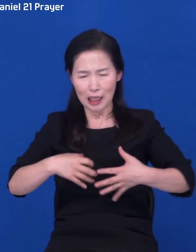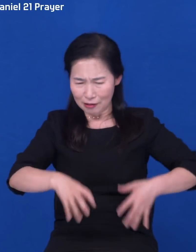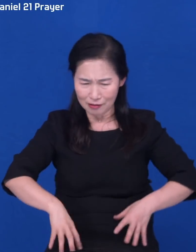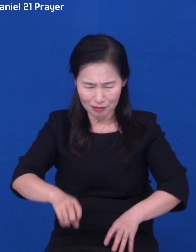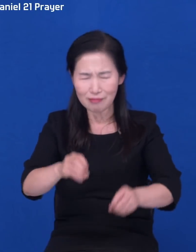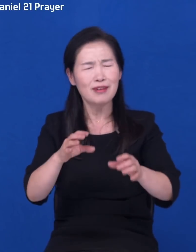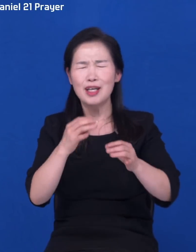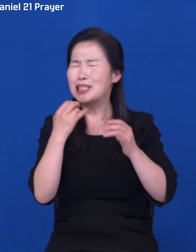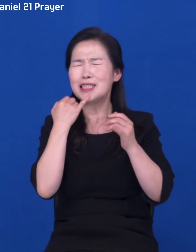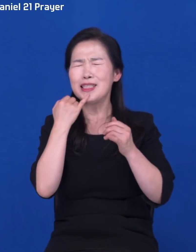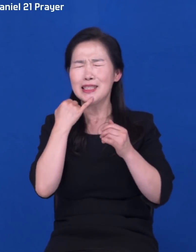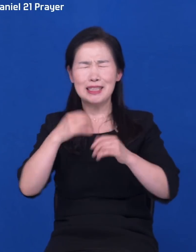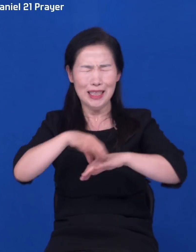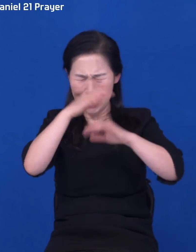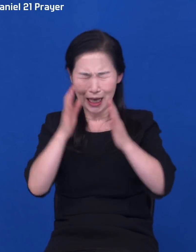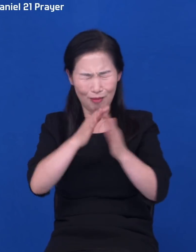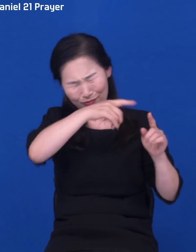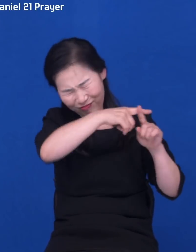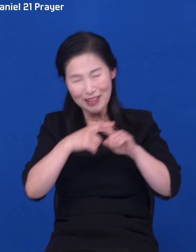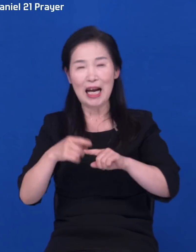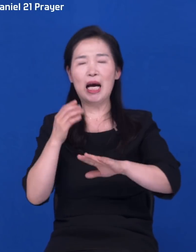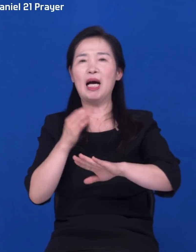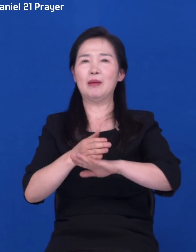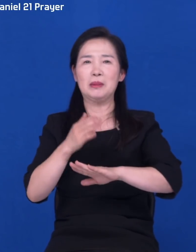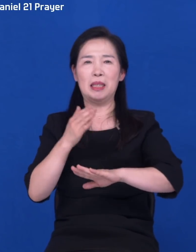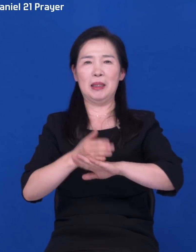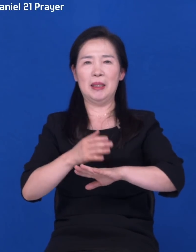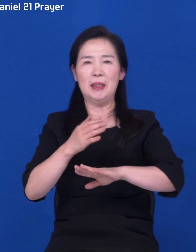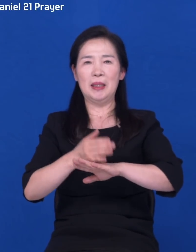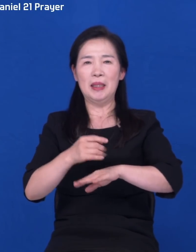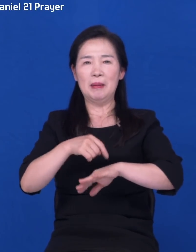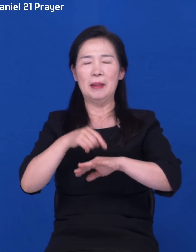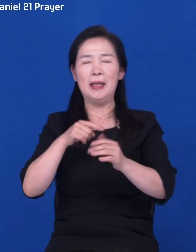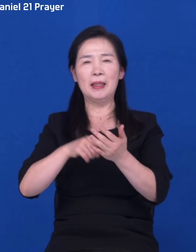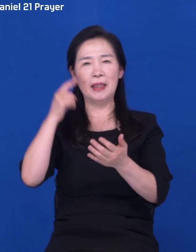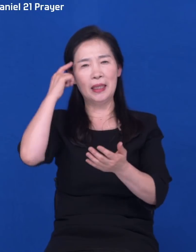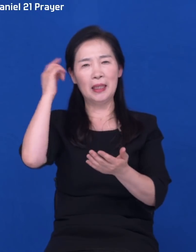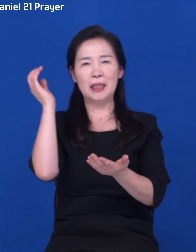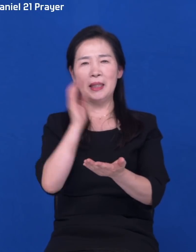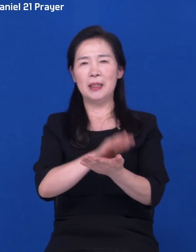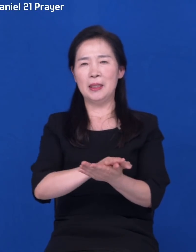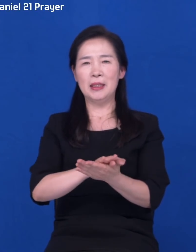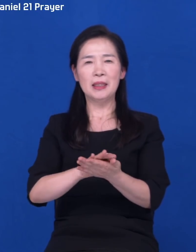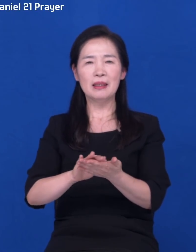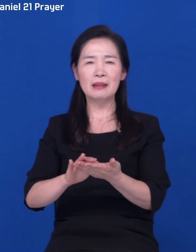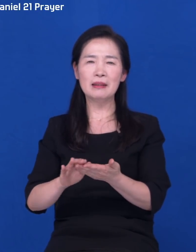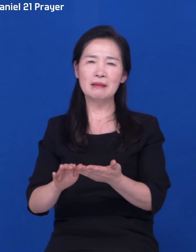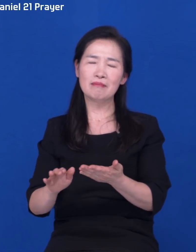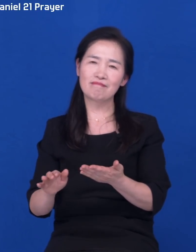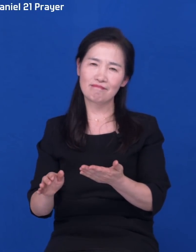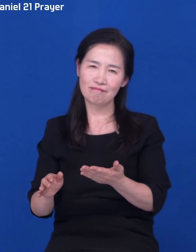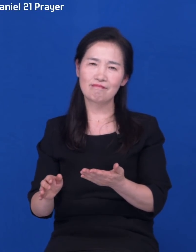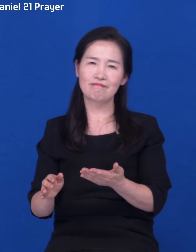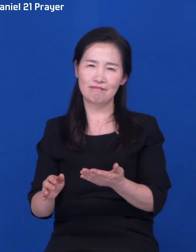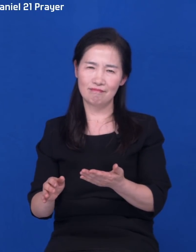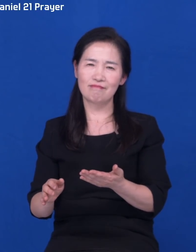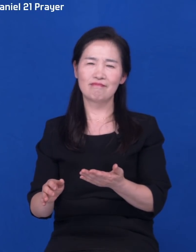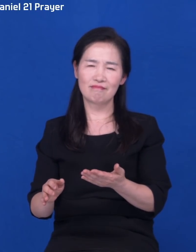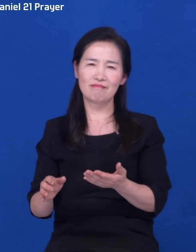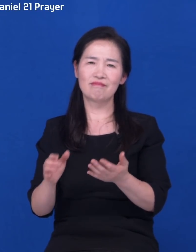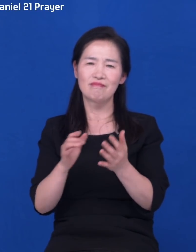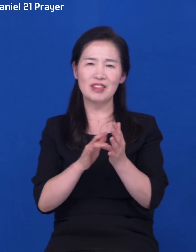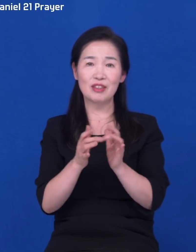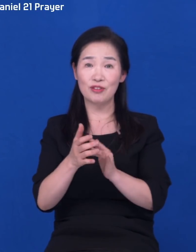데려가시던 감사합니다. 이렇게 기도를 했더니 마음의 평강이 확 임하더라고요. 그러면서 예수님도 나한테 왔다고